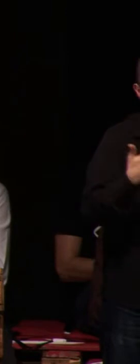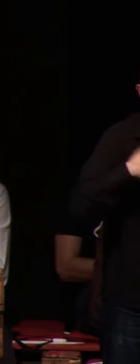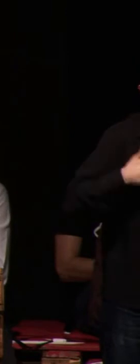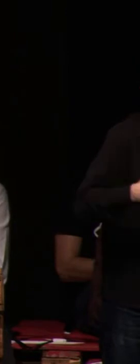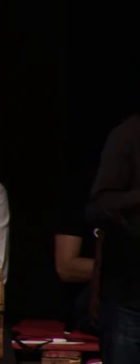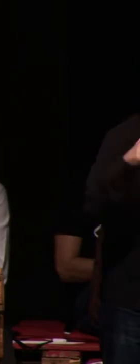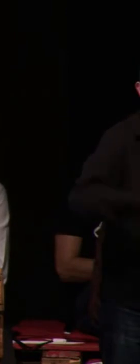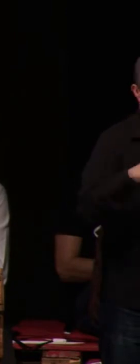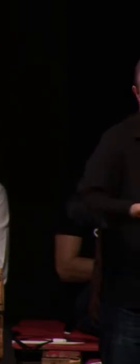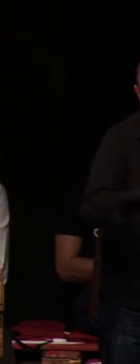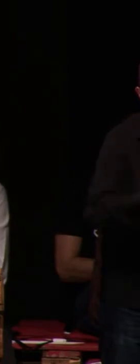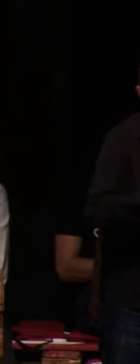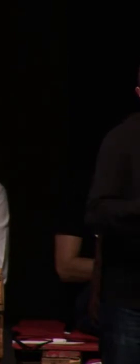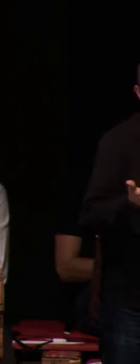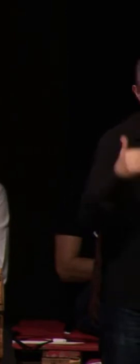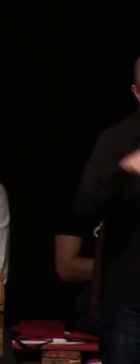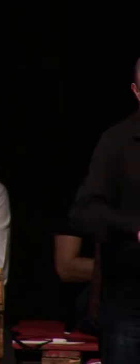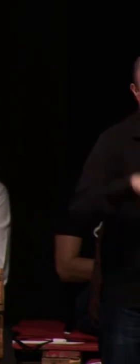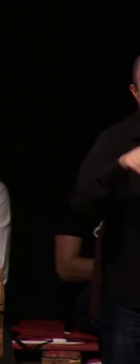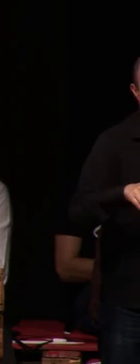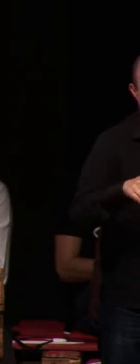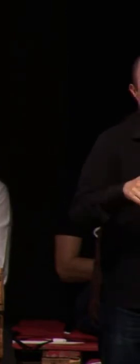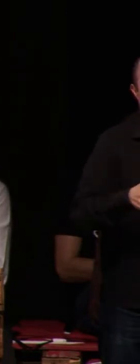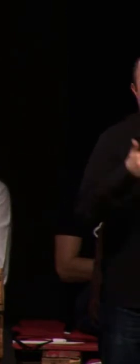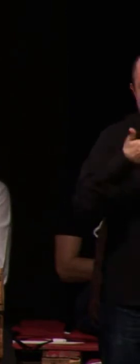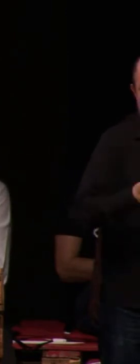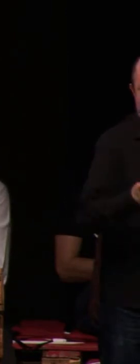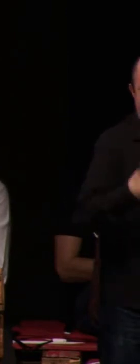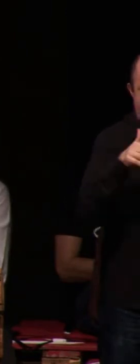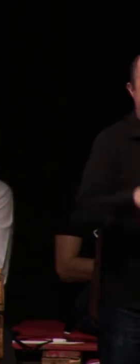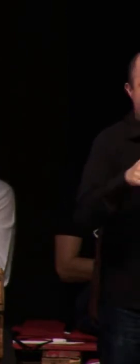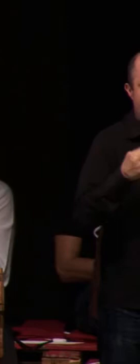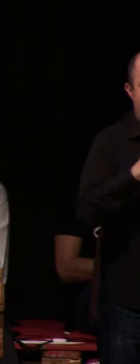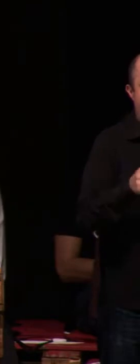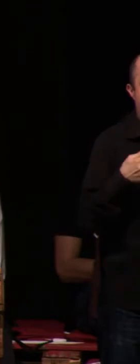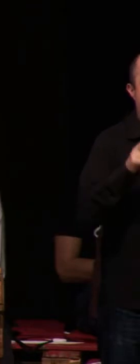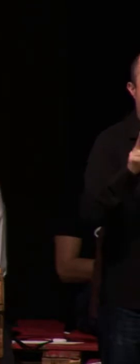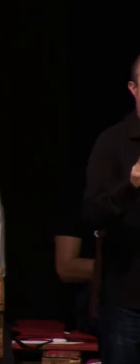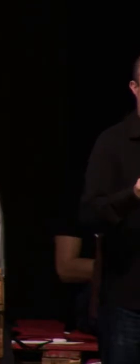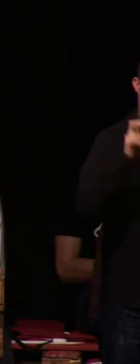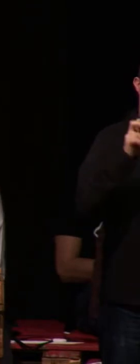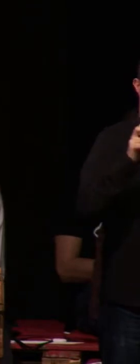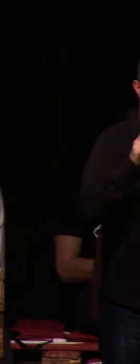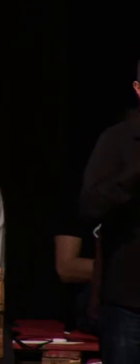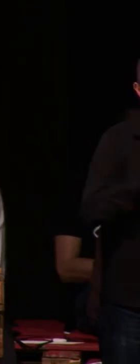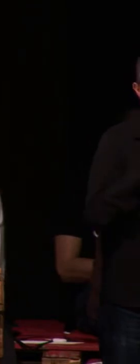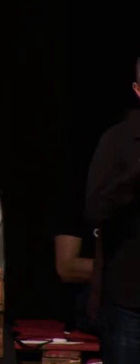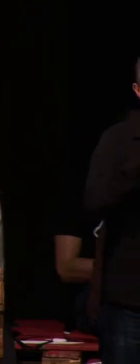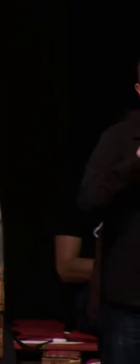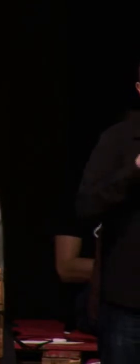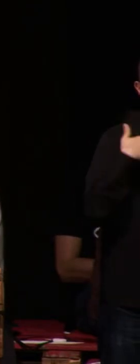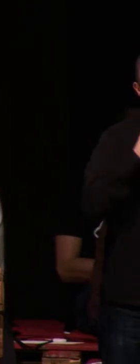eleccions immediates i calen, sobretot, unes eleccions que han de revestir d'un doble caràcter,